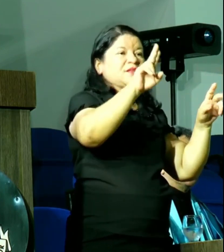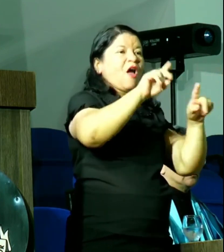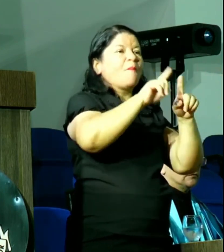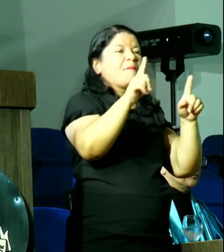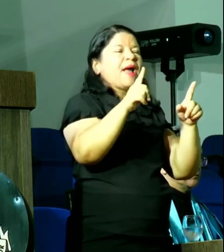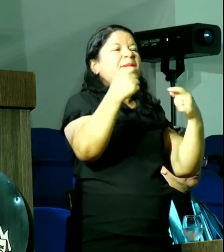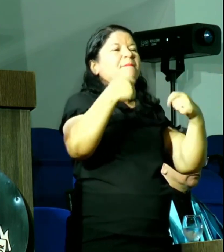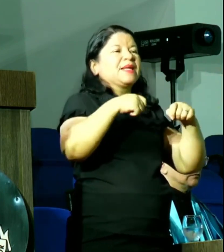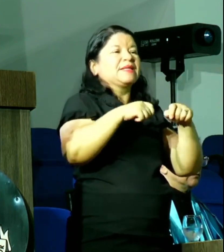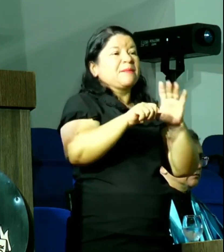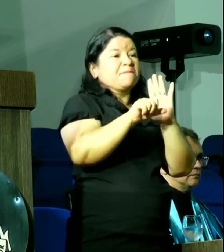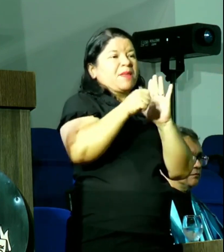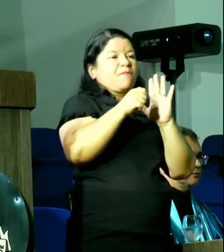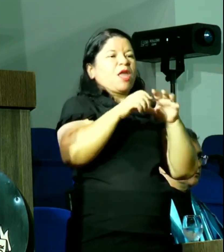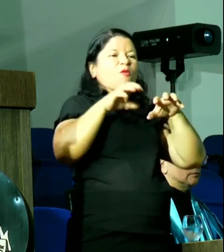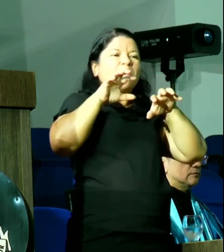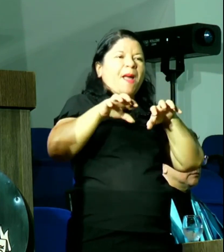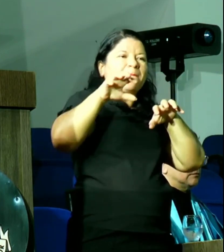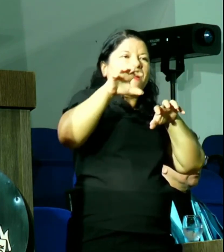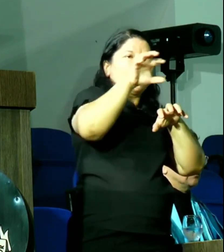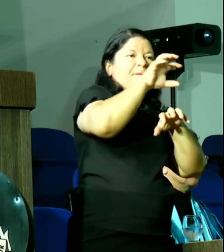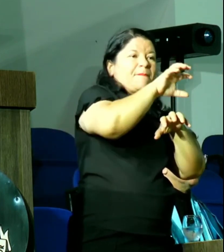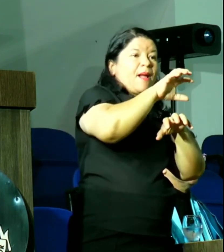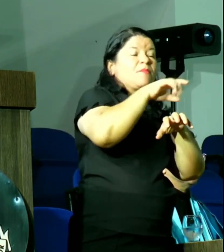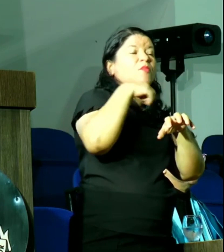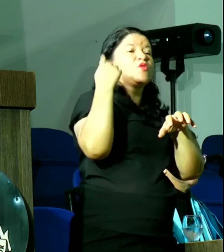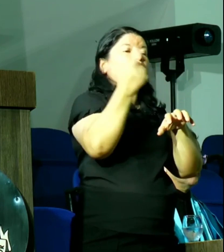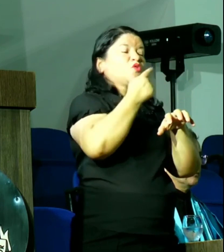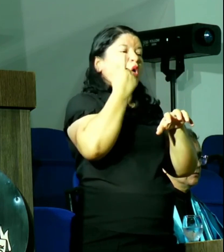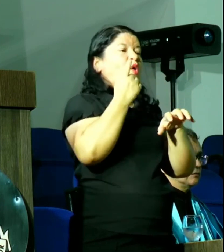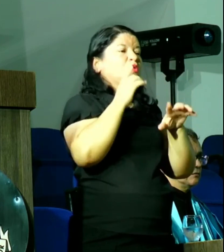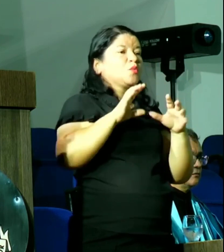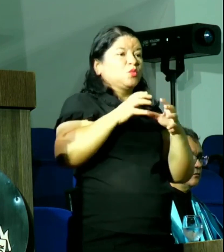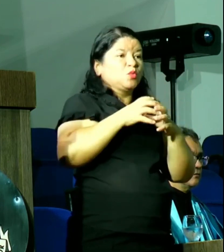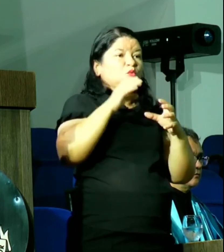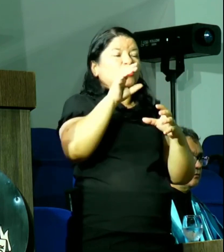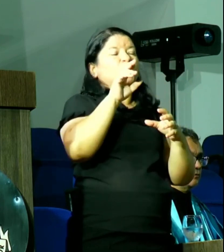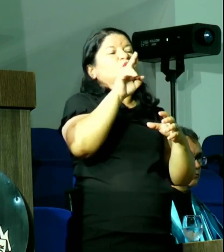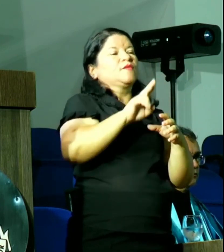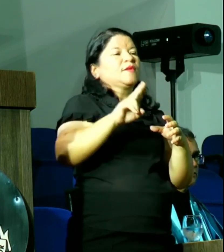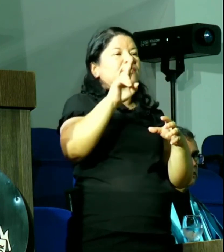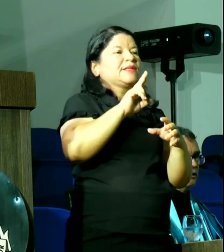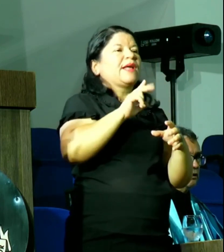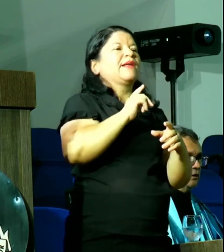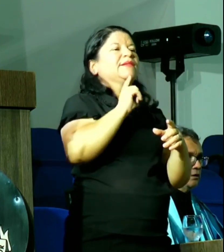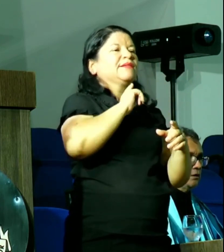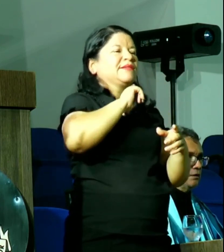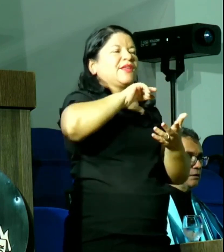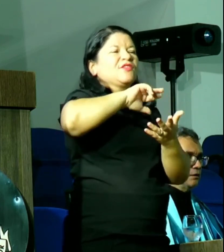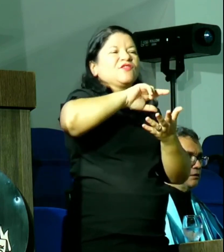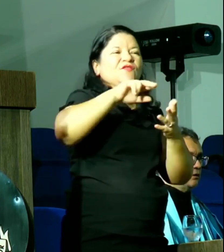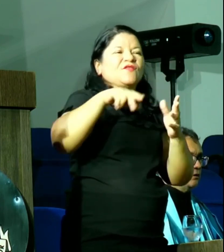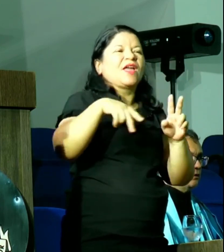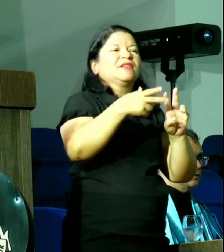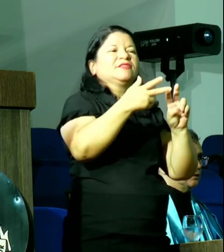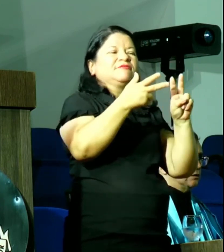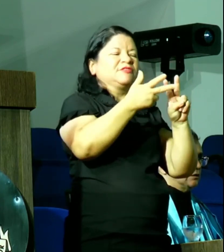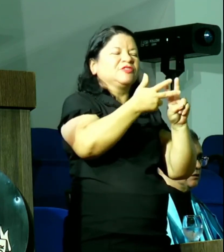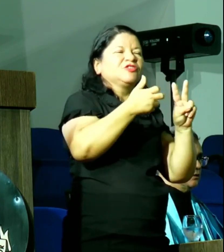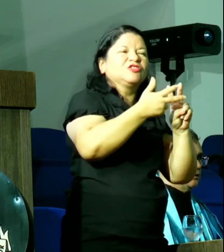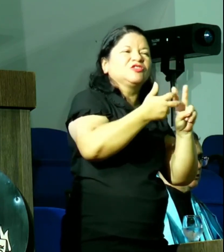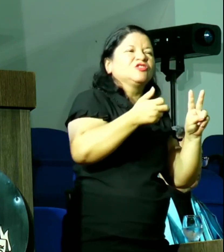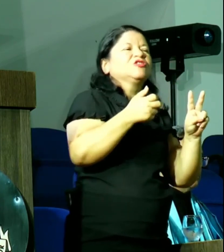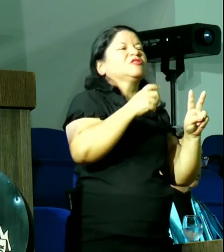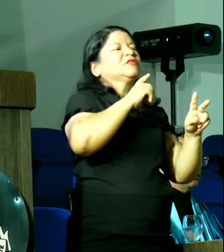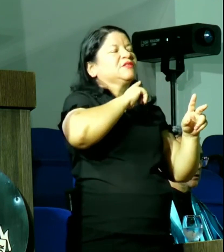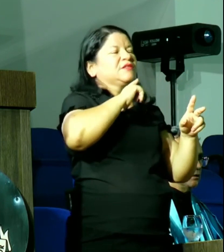São monumentais as realizações de nossa comunidade universitária nas ciências exatas e da terra, nas engenharias e nas ciências biológicas,